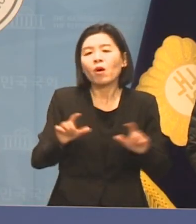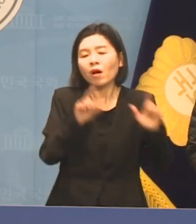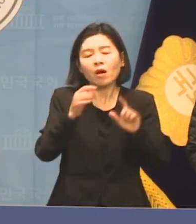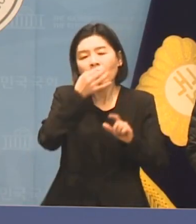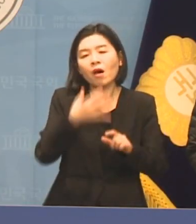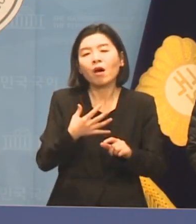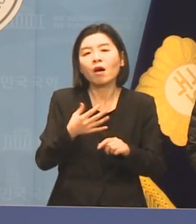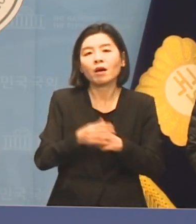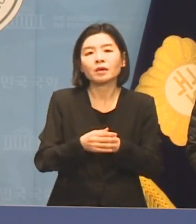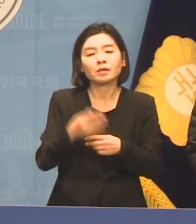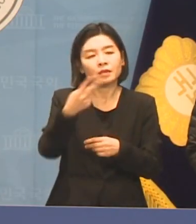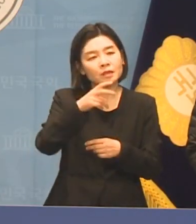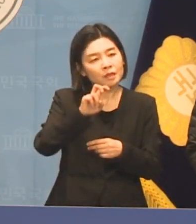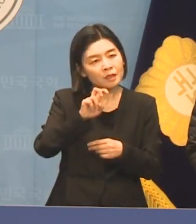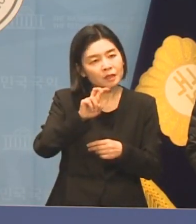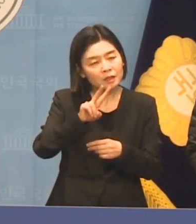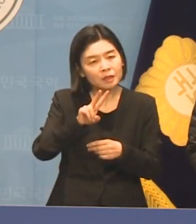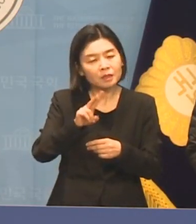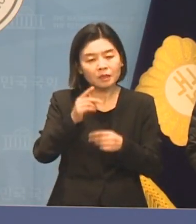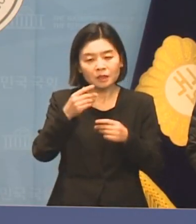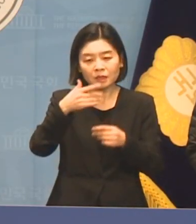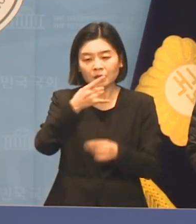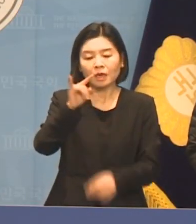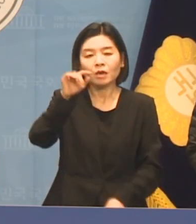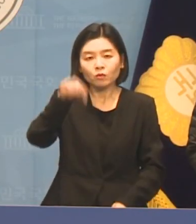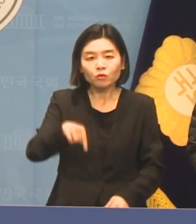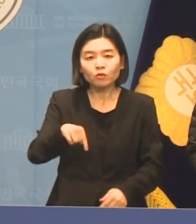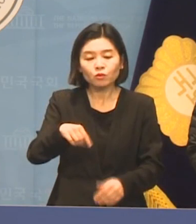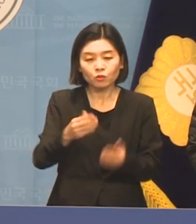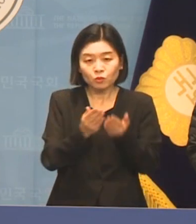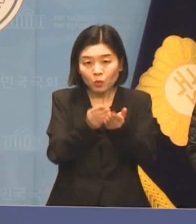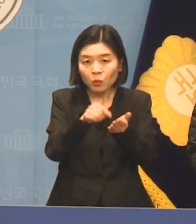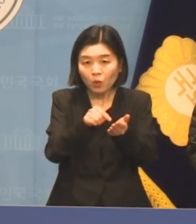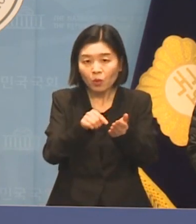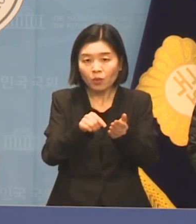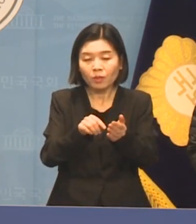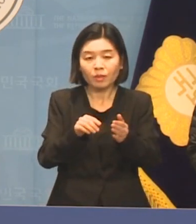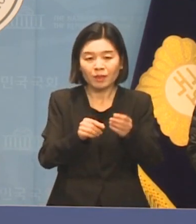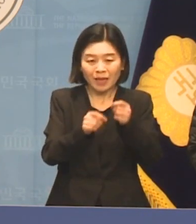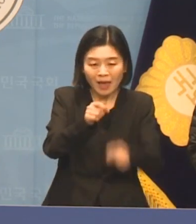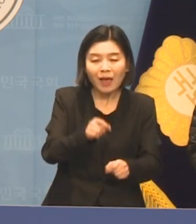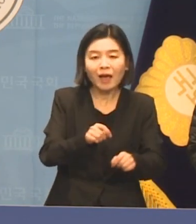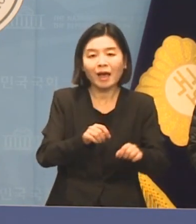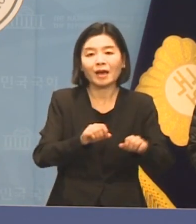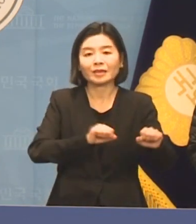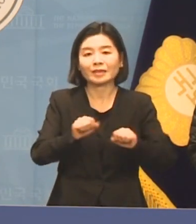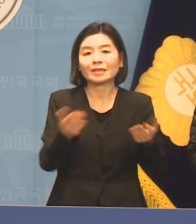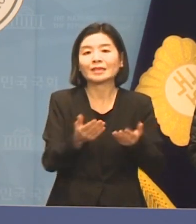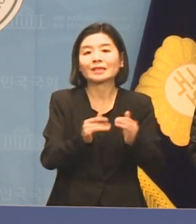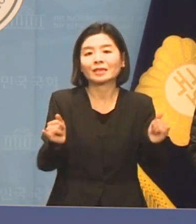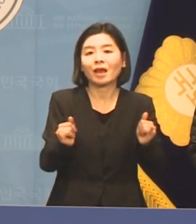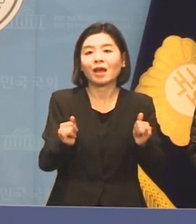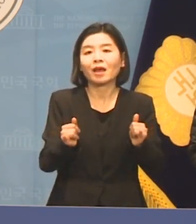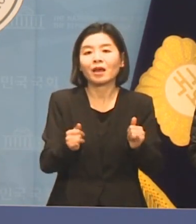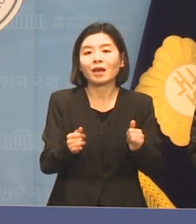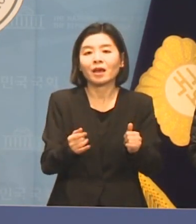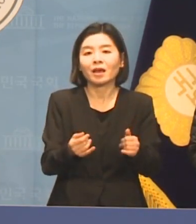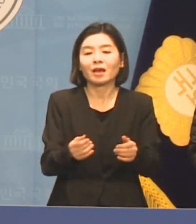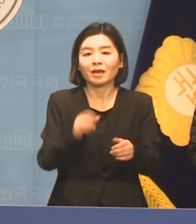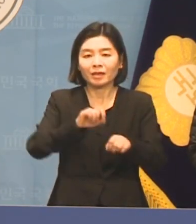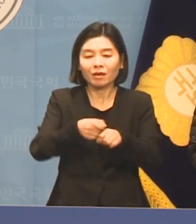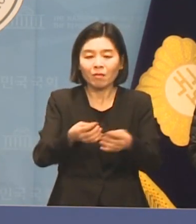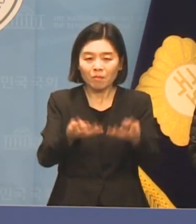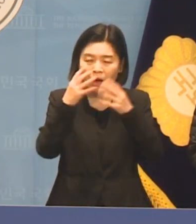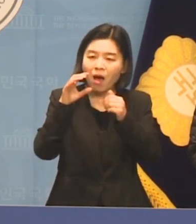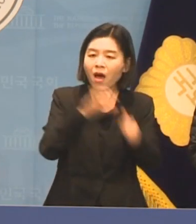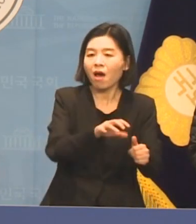2022년 대우조선해양 하청 노동자들에게 실형이 선고되었습니다. 법을 바꾸지 않는 한